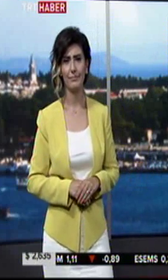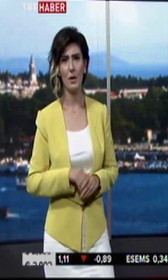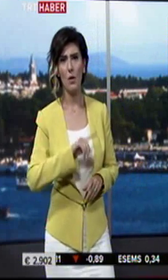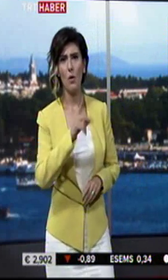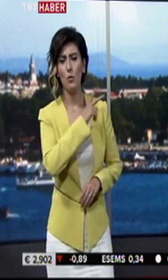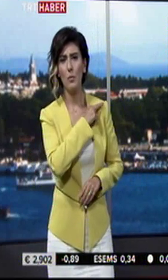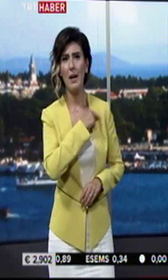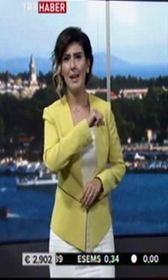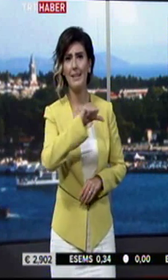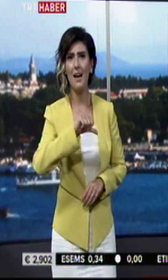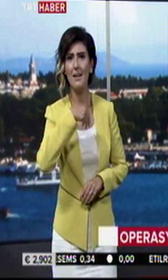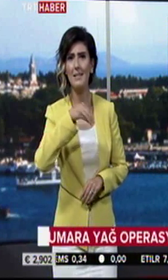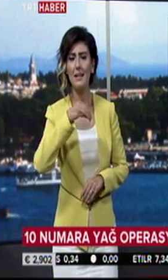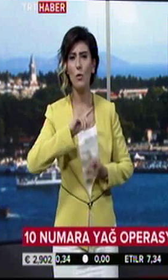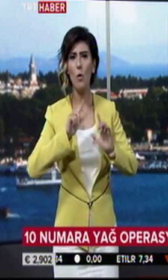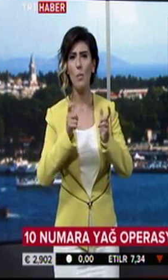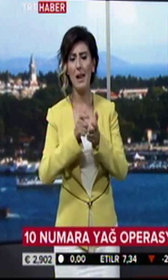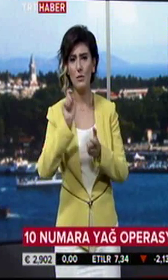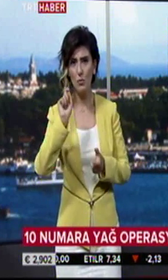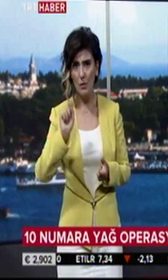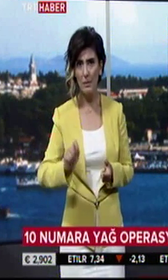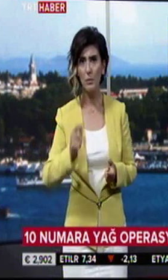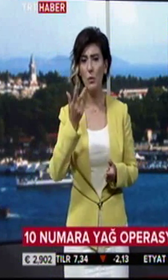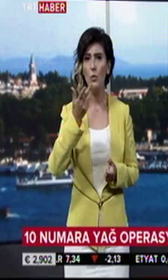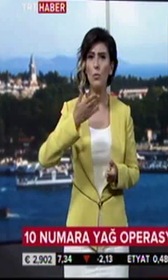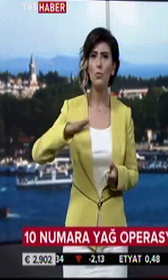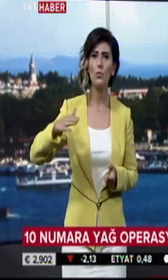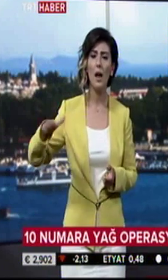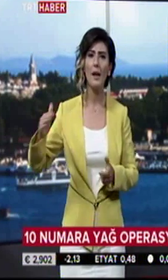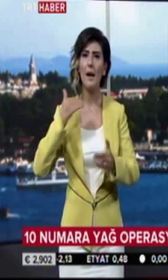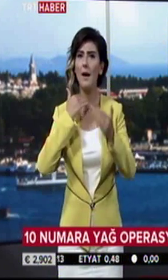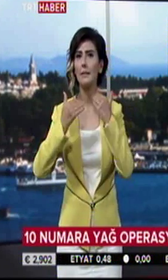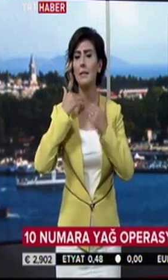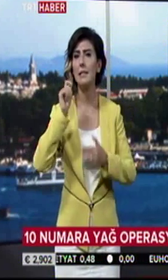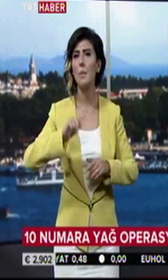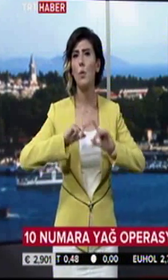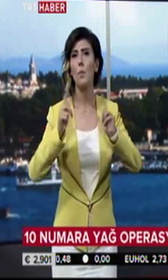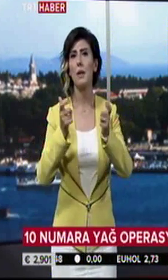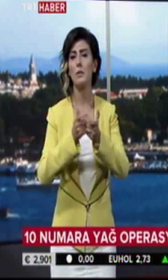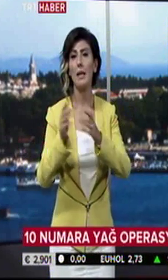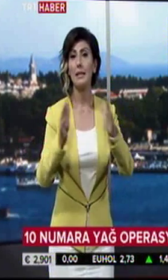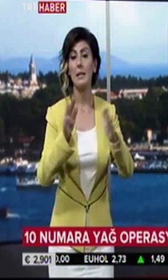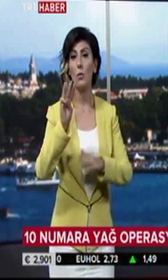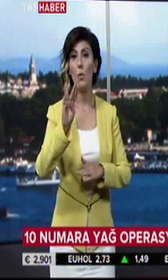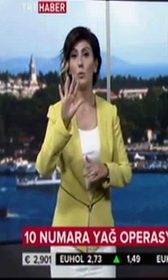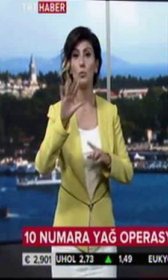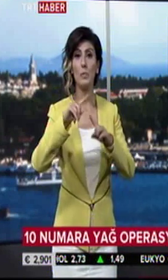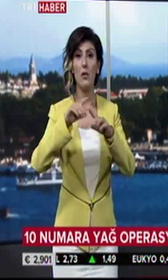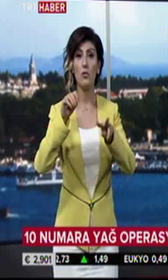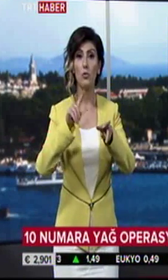On numara yağ satanlara operasyon düzenlendi. 3 ayrı adreste yapılan operasyonlarda yaklaşık 35 ton